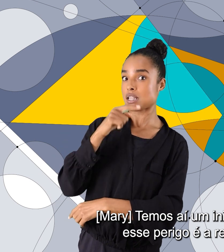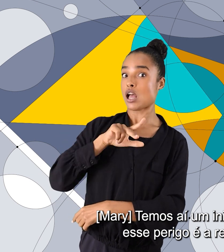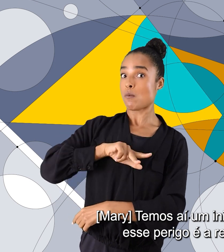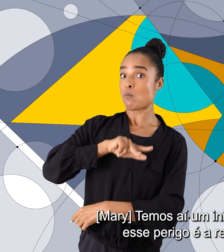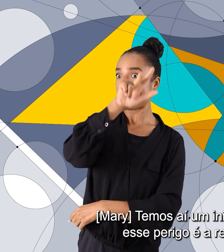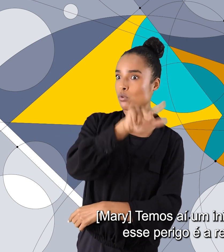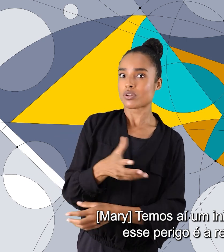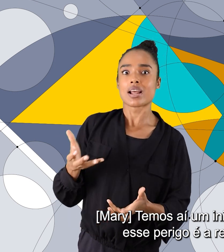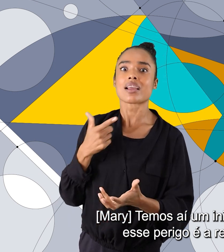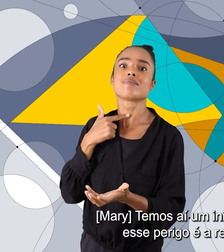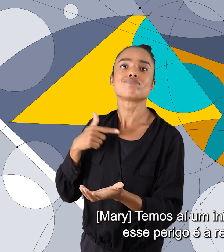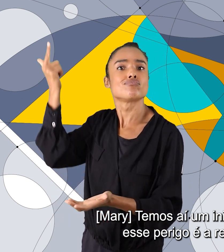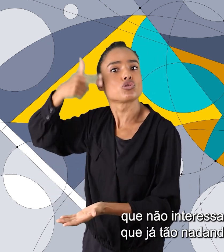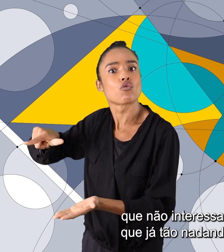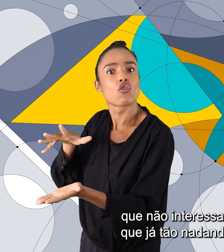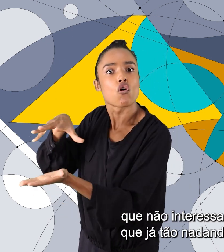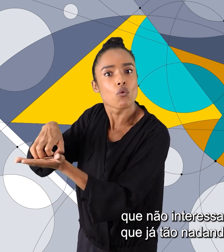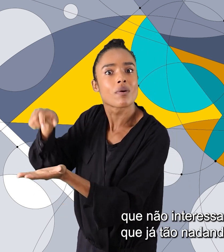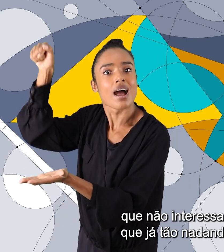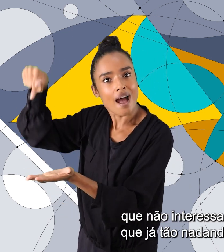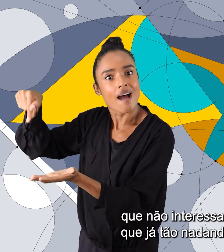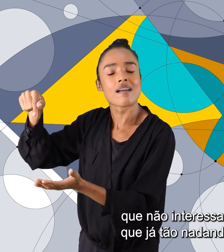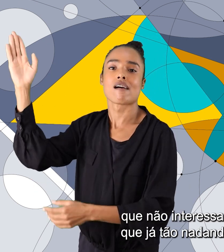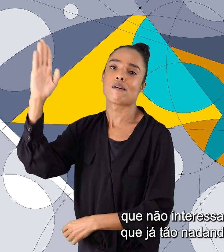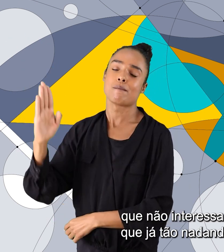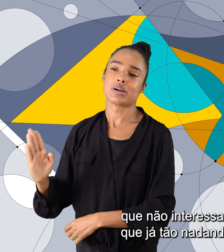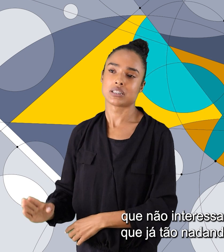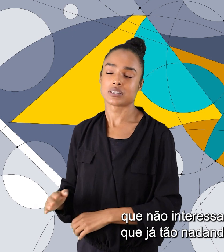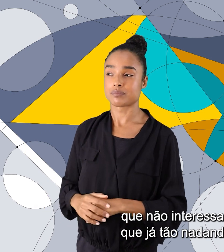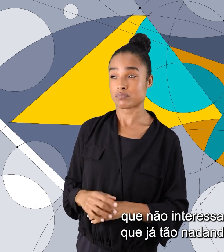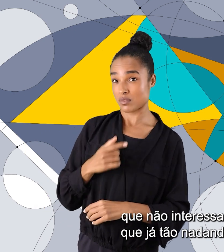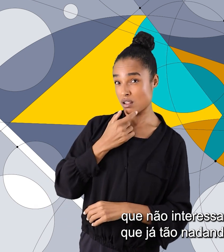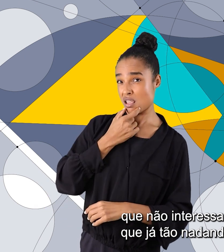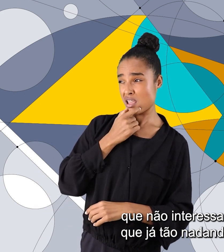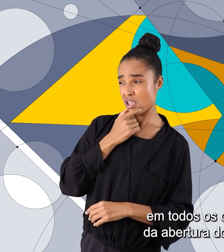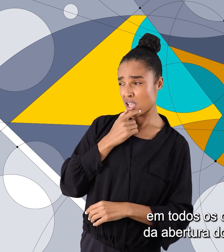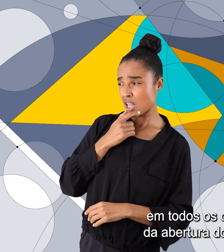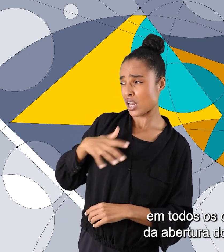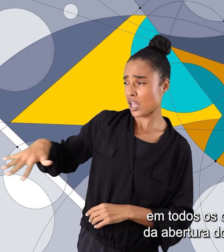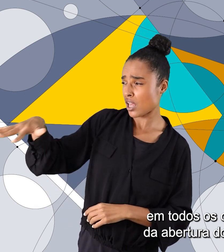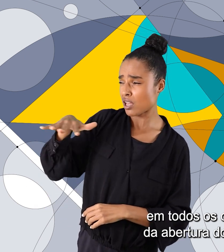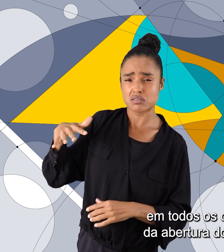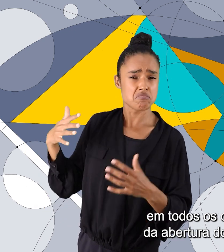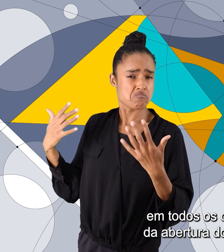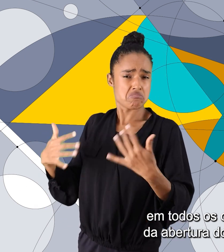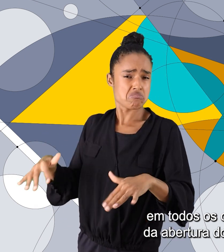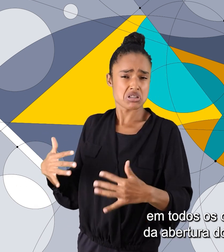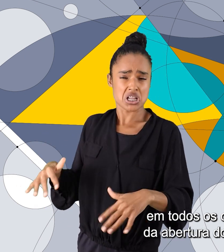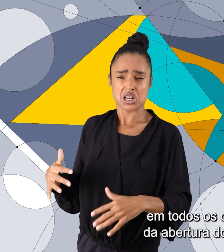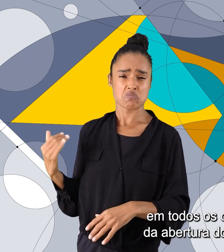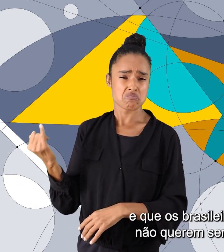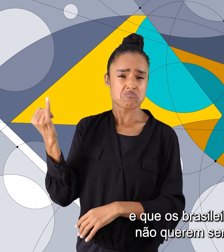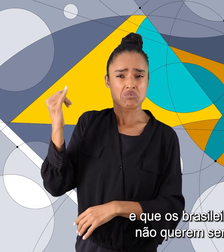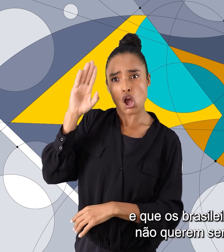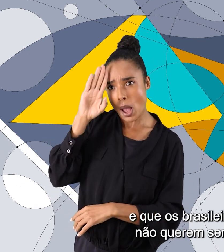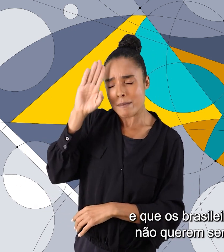esse perigo é a recolonização, que não interessa aos ingleses, que já estão nadando de braçada em todos os contratos da abertura dos